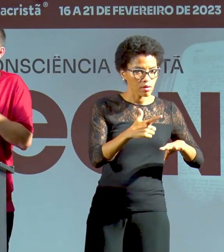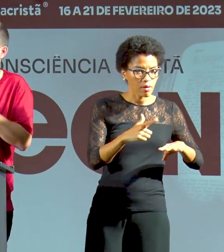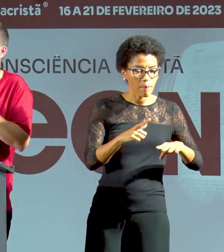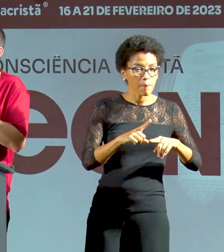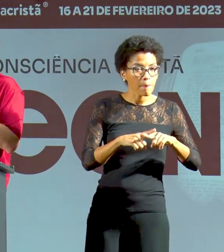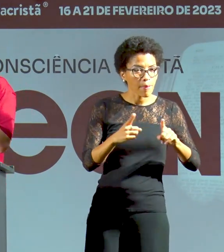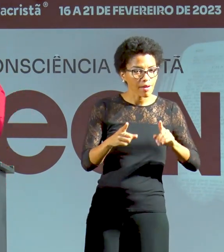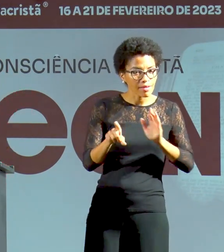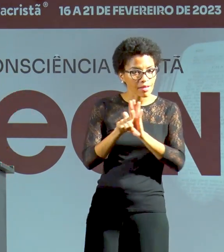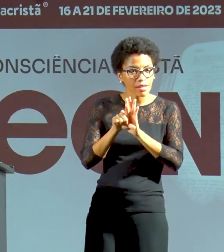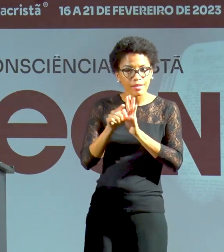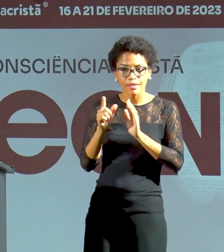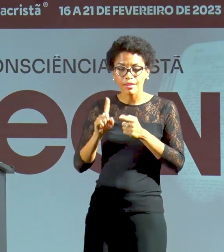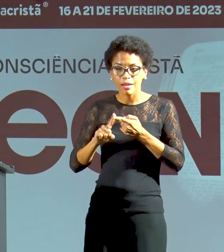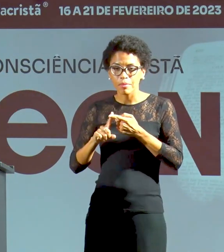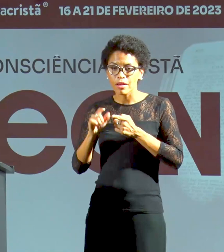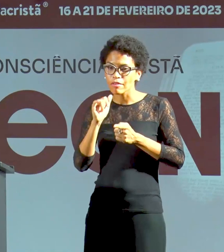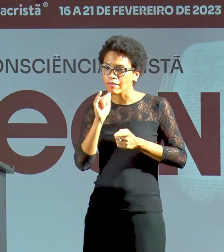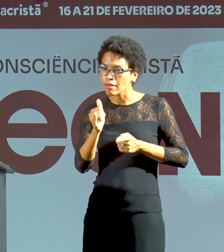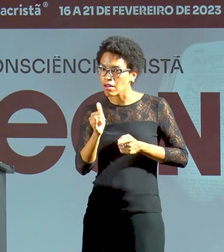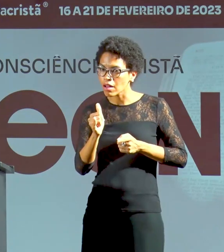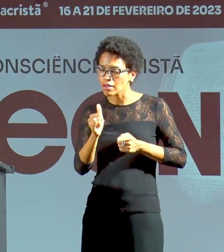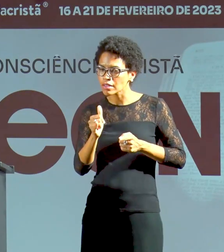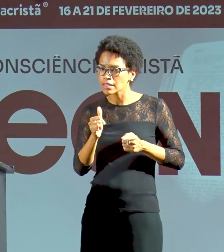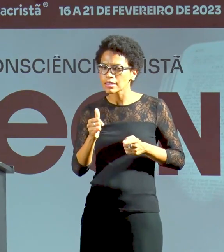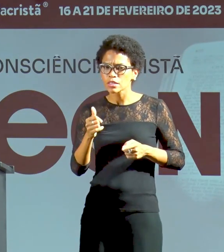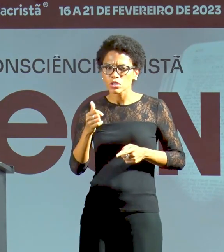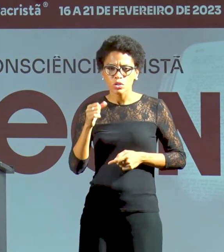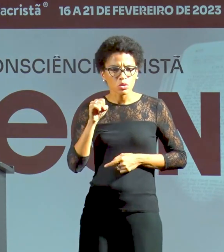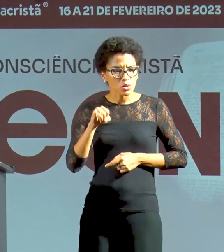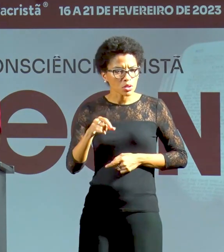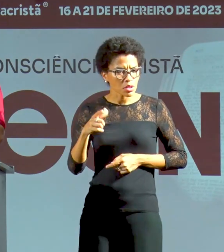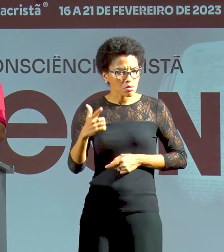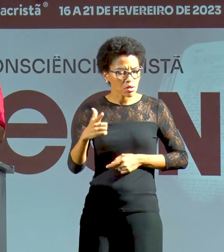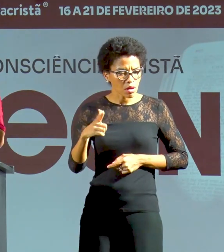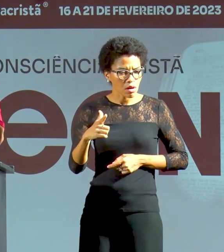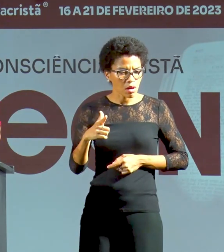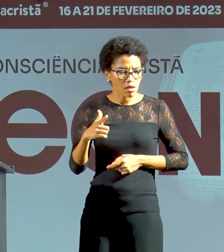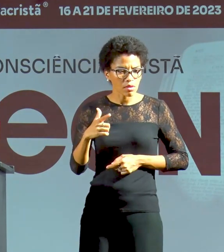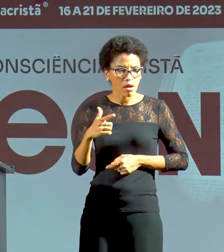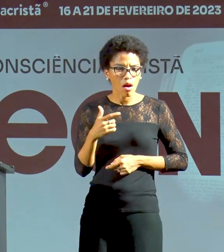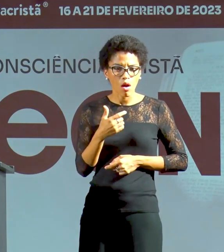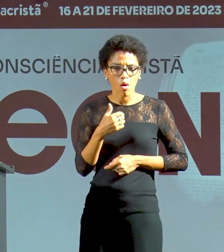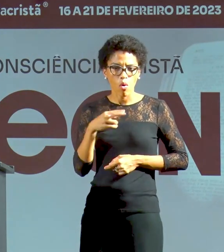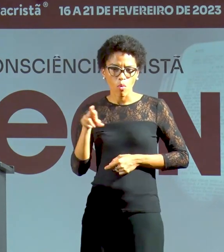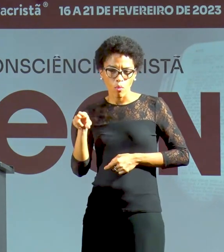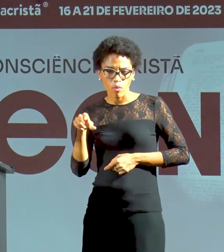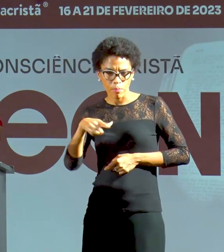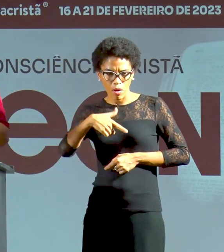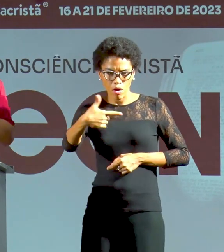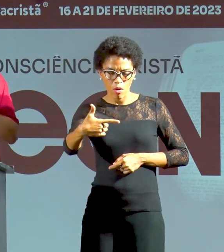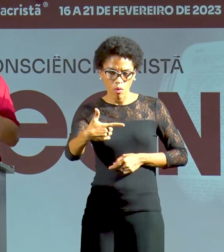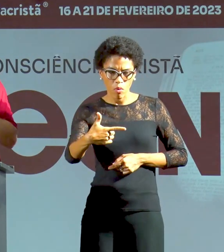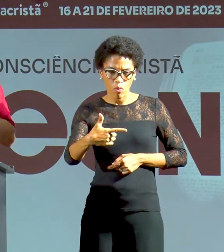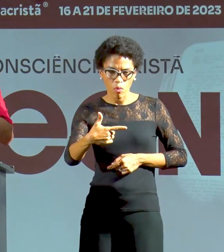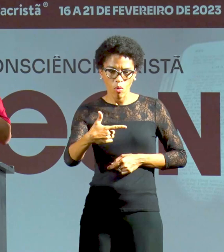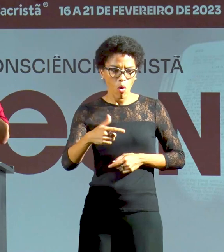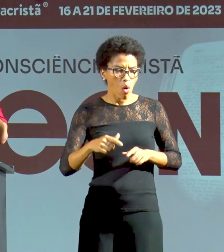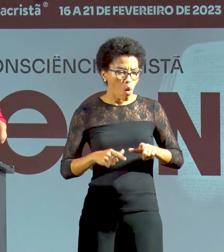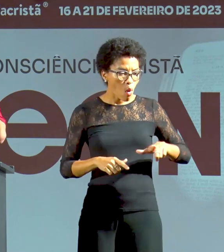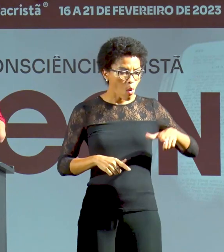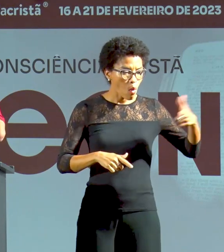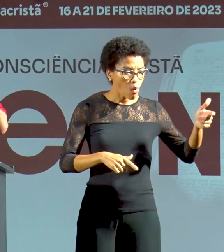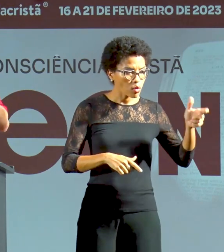então o parente próximo se quisesse poderia casar-se restaurar aquela